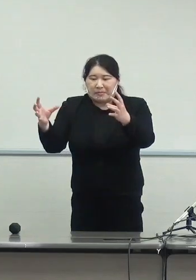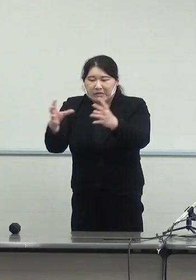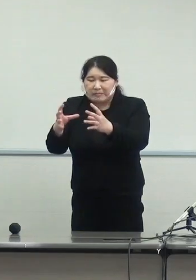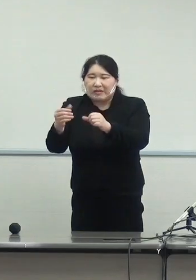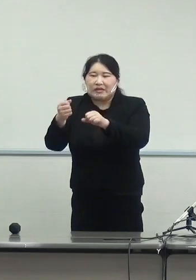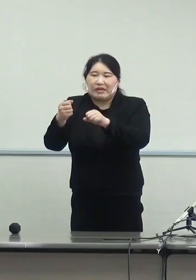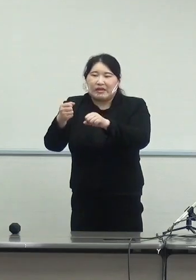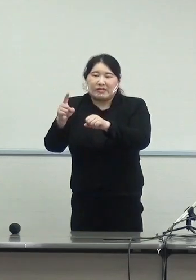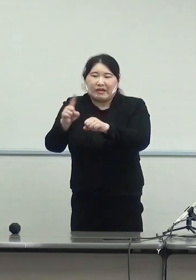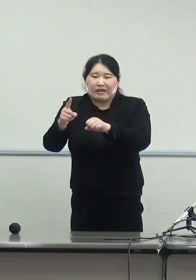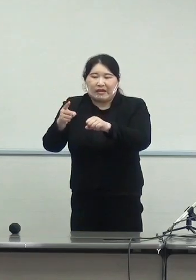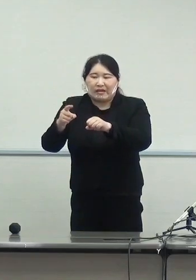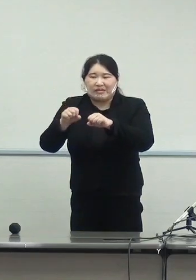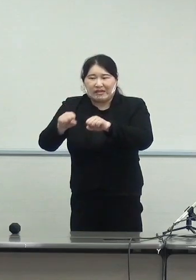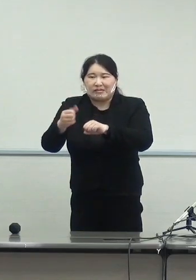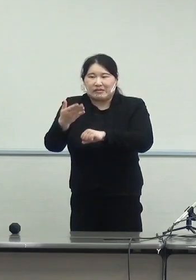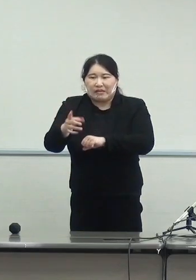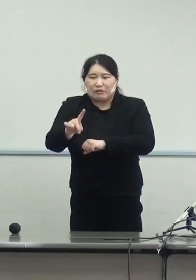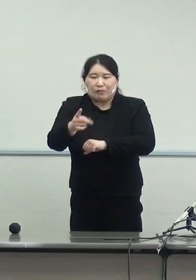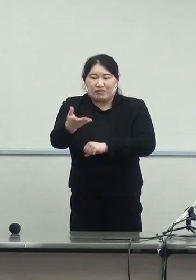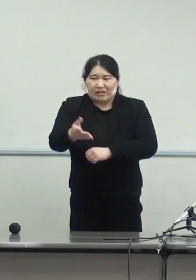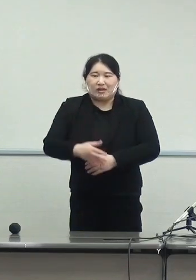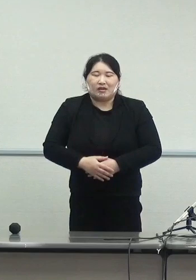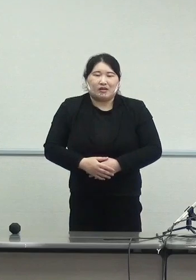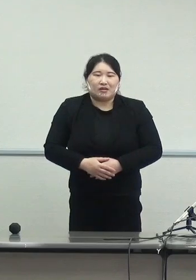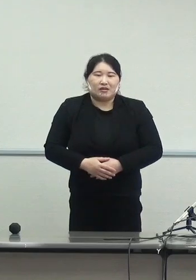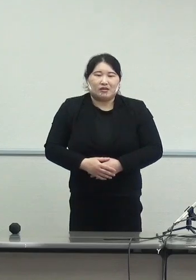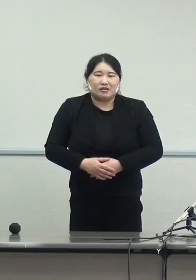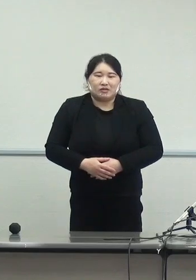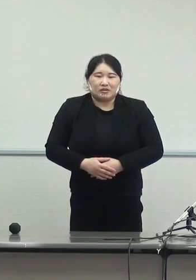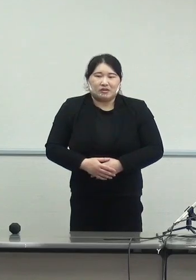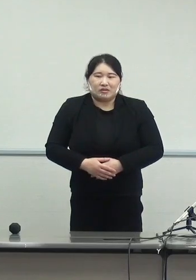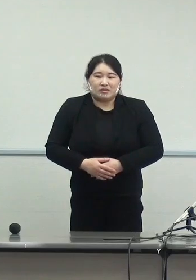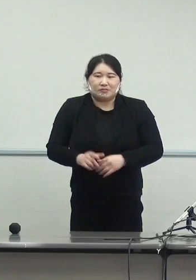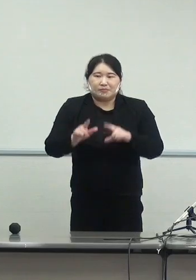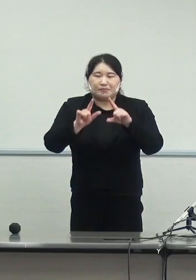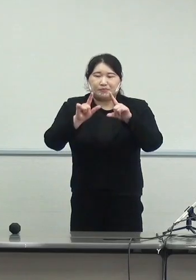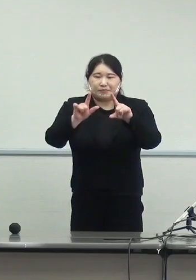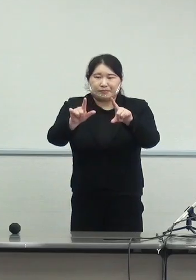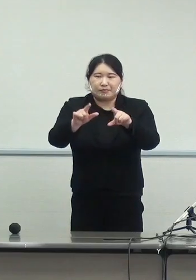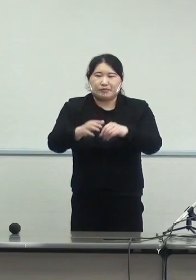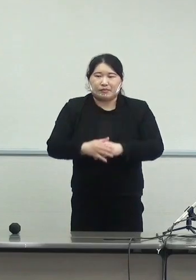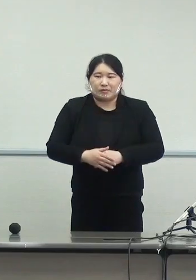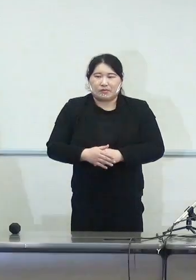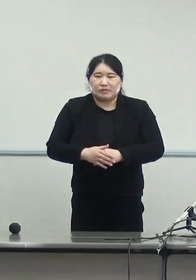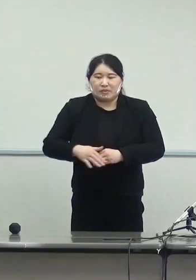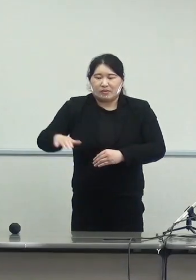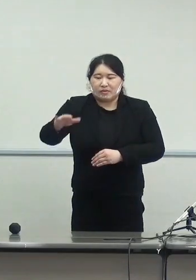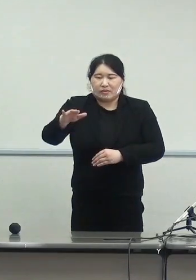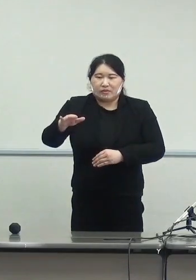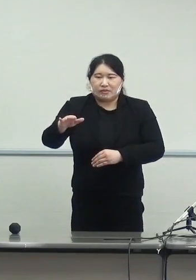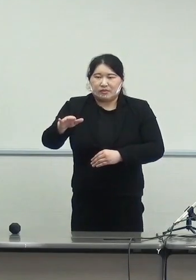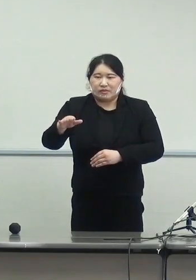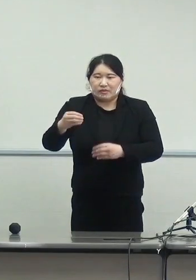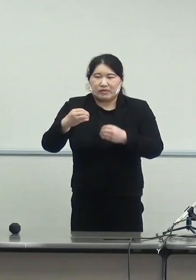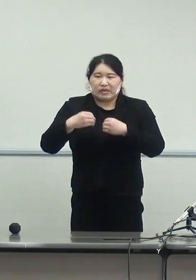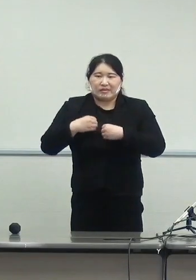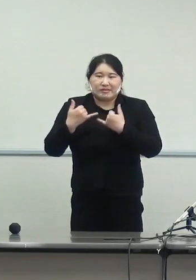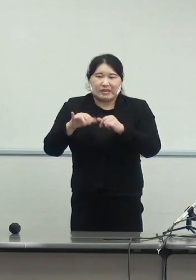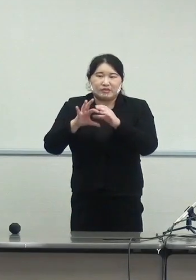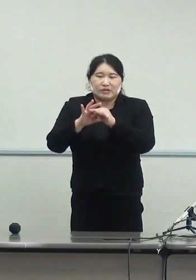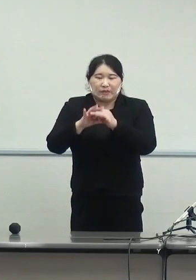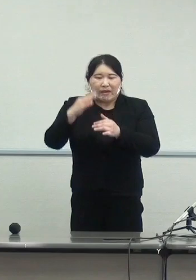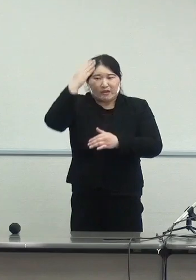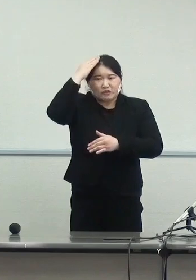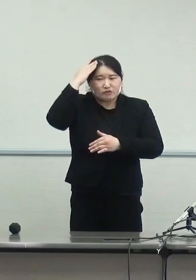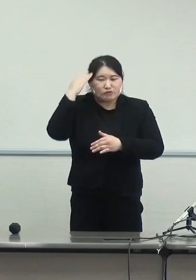ね、 はい、 何かそういったものが分かっていれば教えていただければと思います。 はい、あのこの方々については先ほどあの来るの